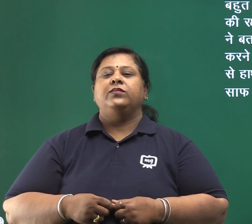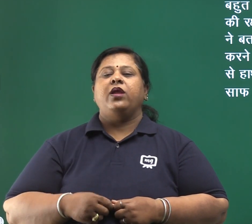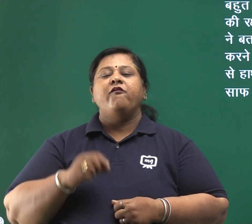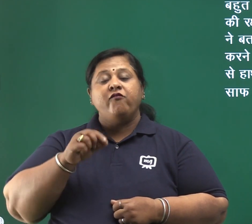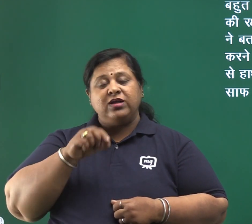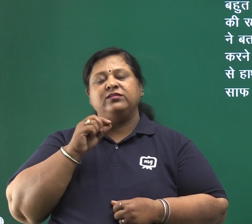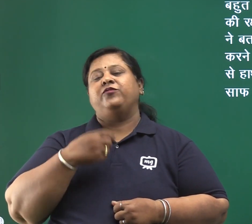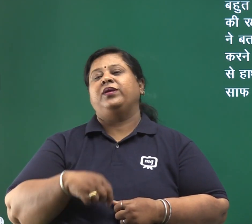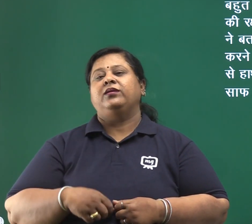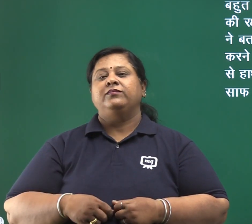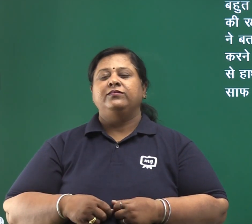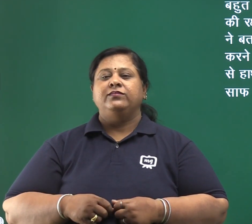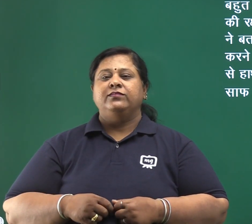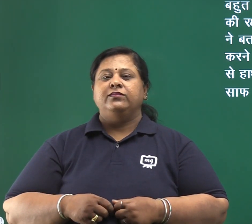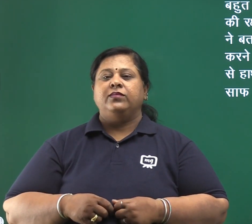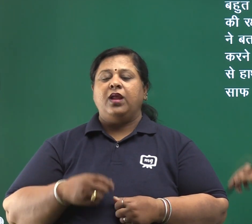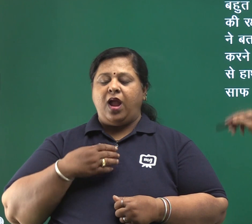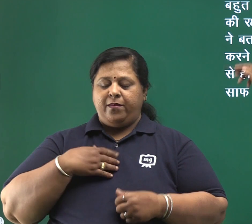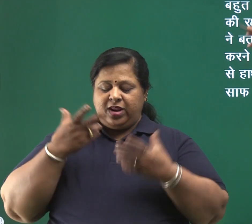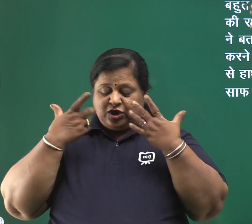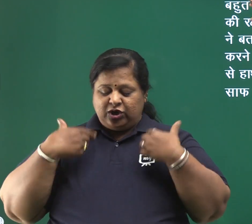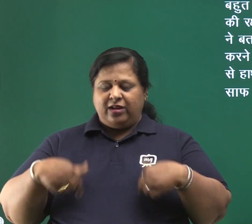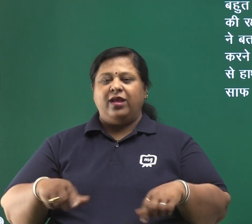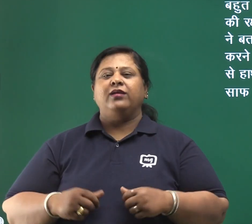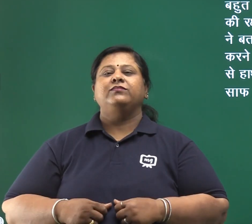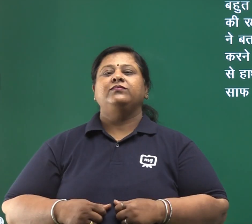वास्तव में हमारे शरीर के